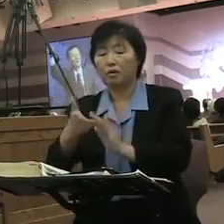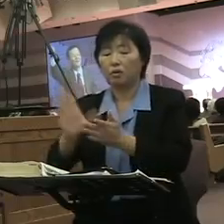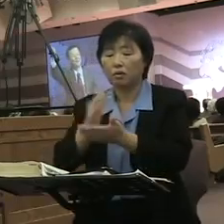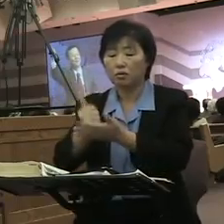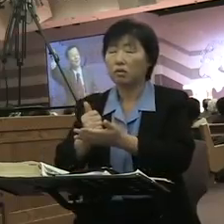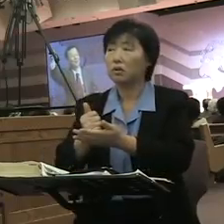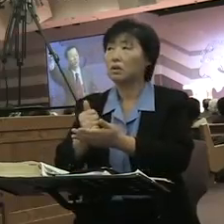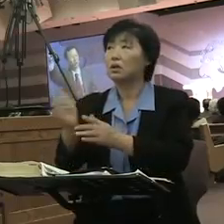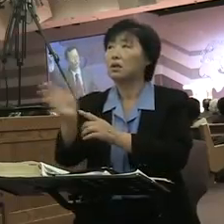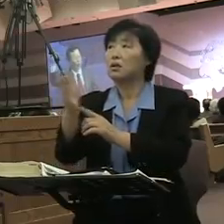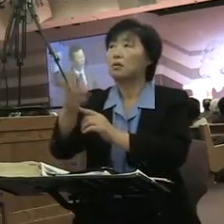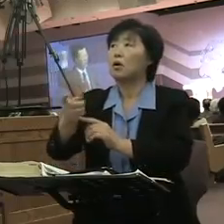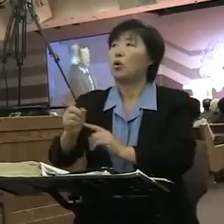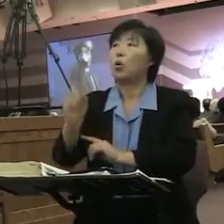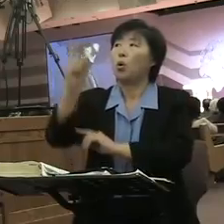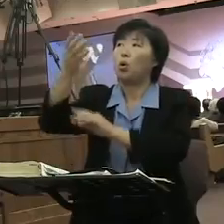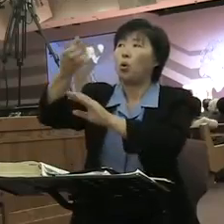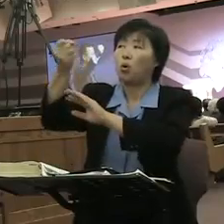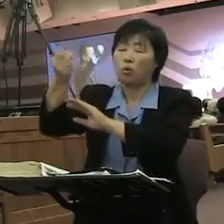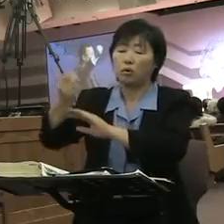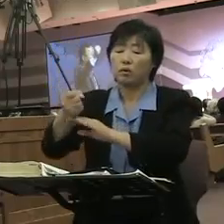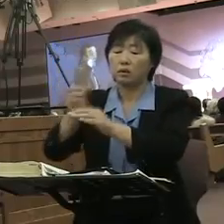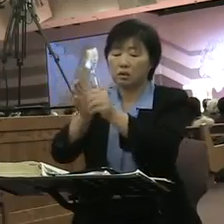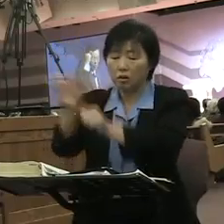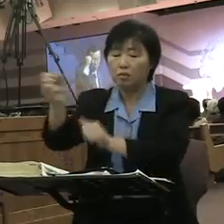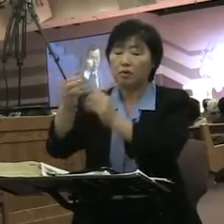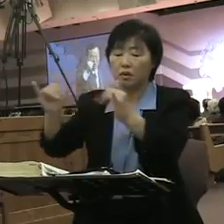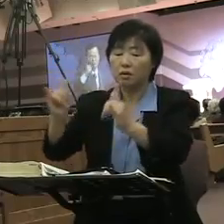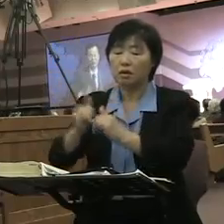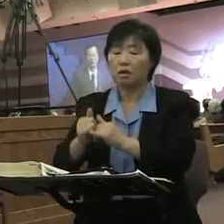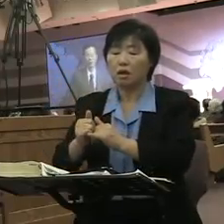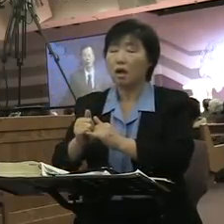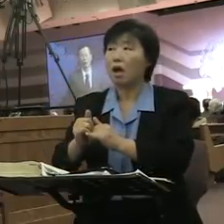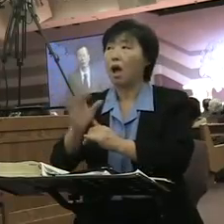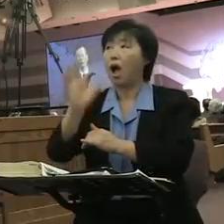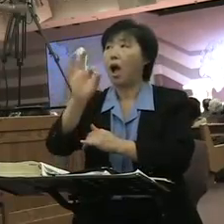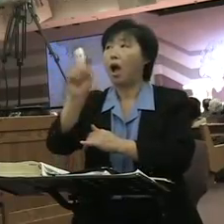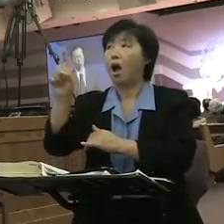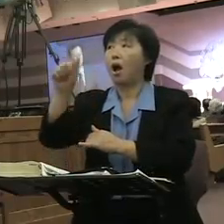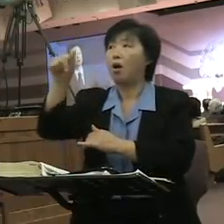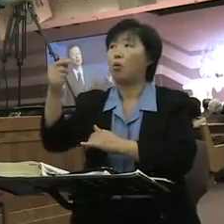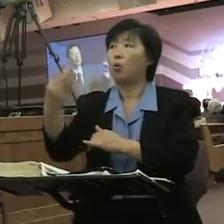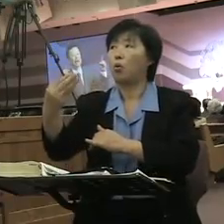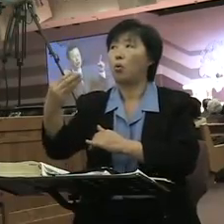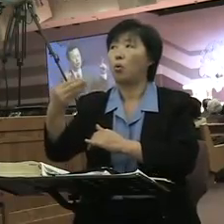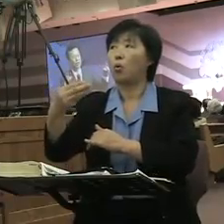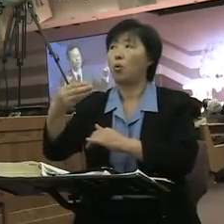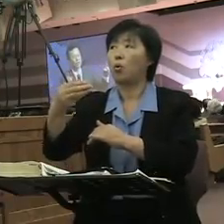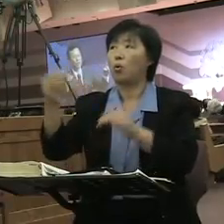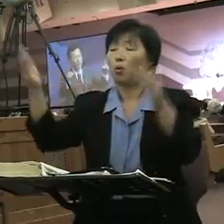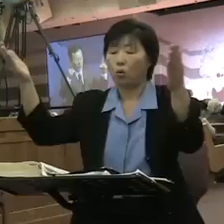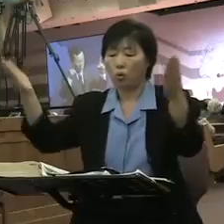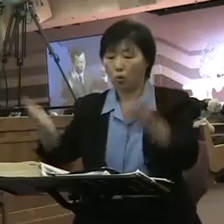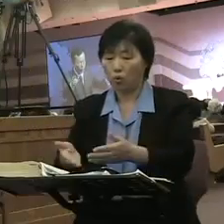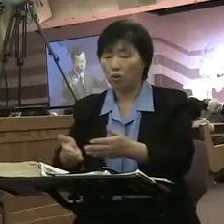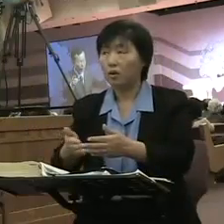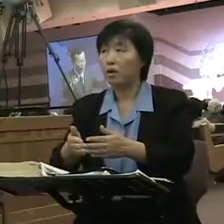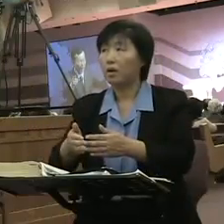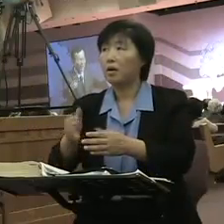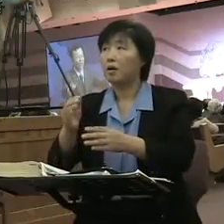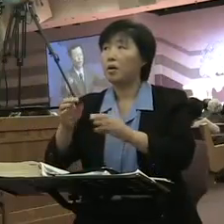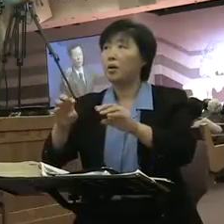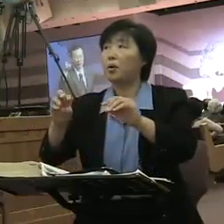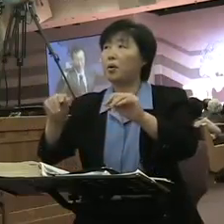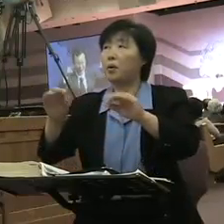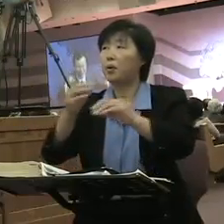들고 침노하는 자들로서 악을 골짝 핀들에도 복음 들고 갈 수 있는